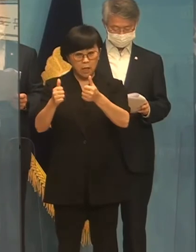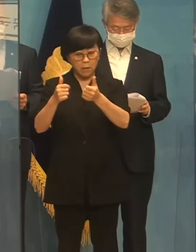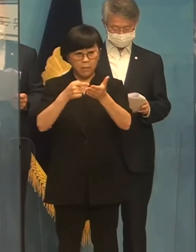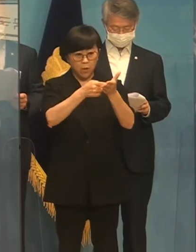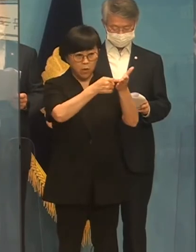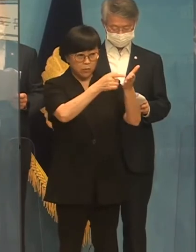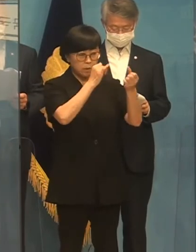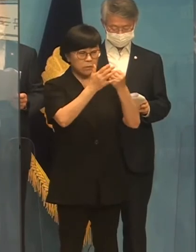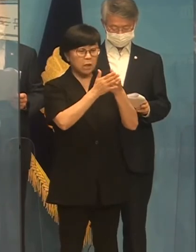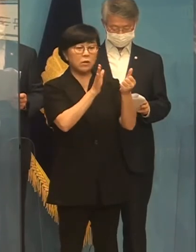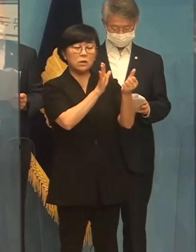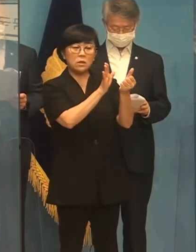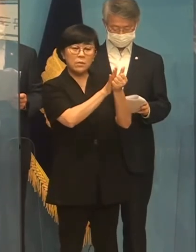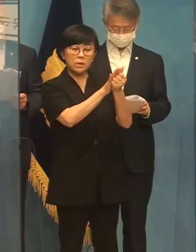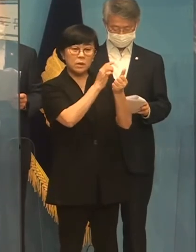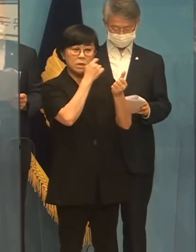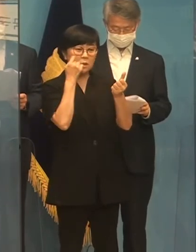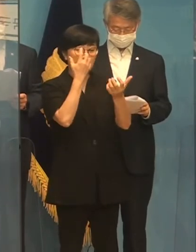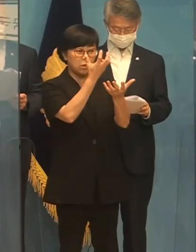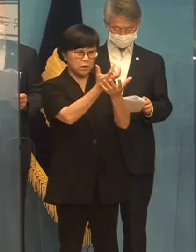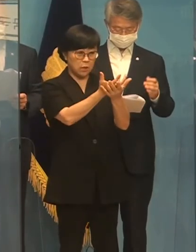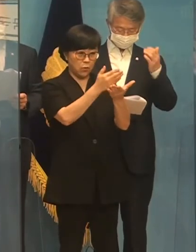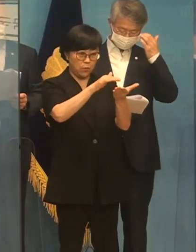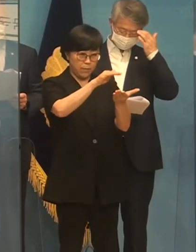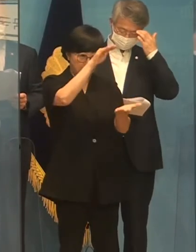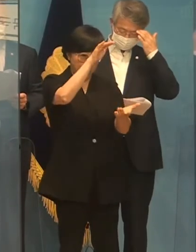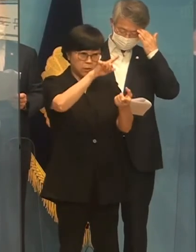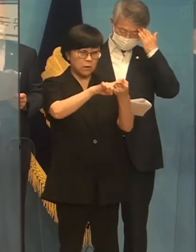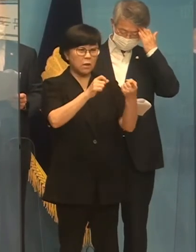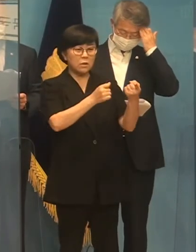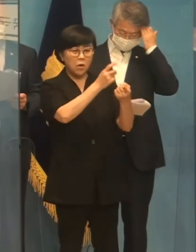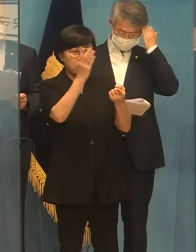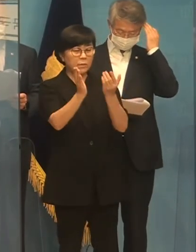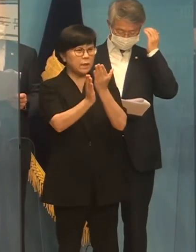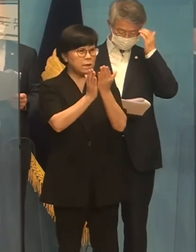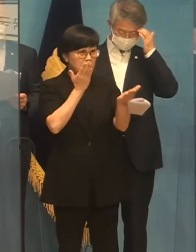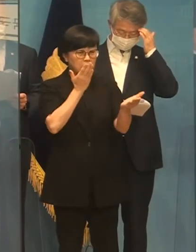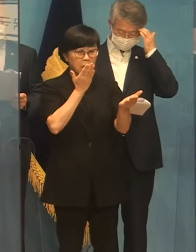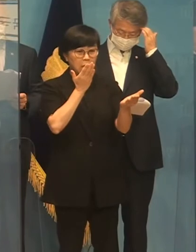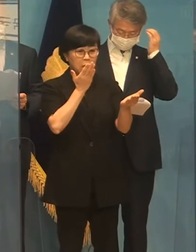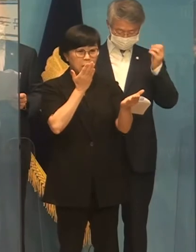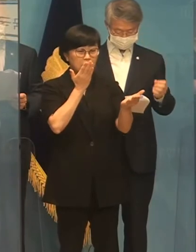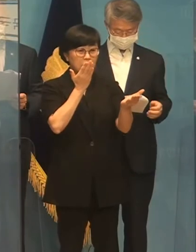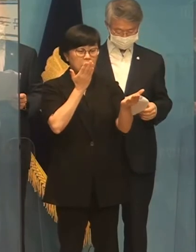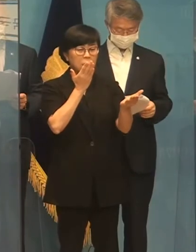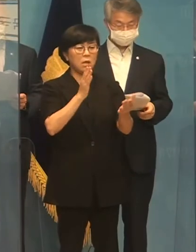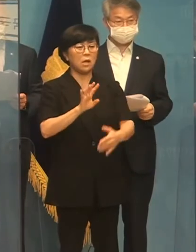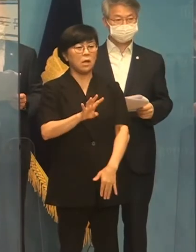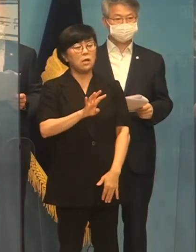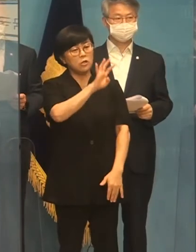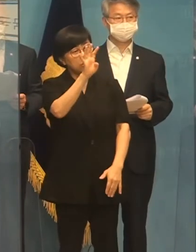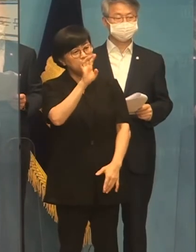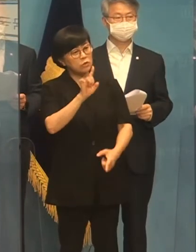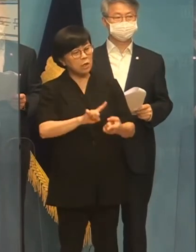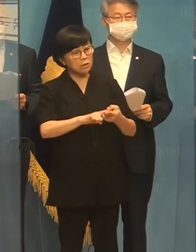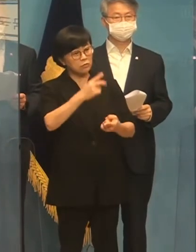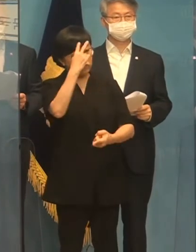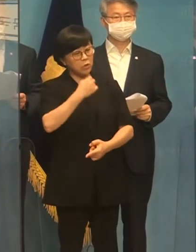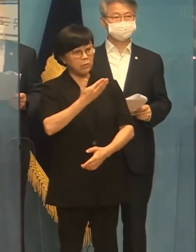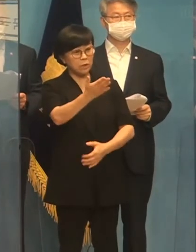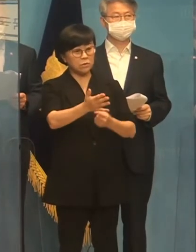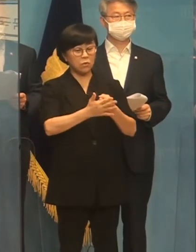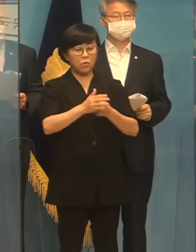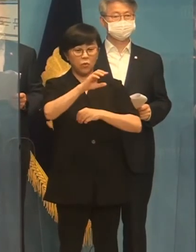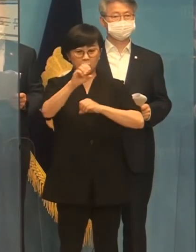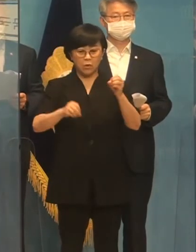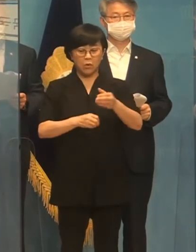사실과 이를 뒷받침하는 증거들에서 보이는 여러 불치, 모순, 의문에는 애써 눈 감으면서